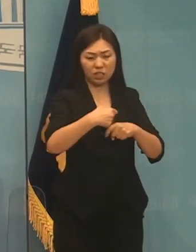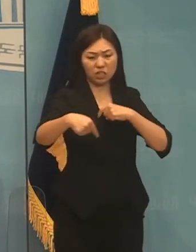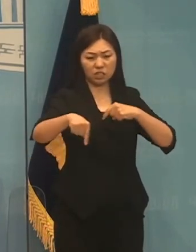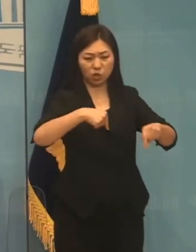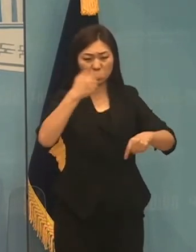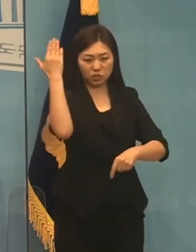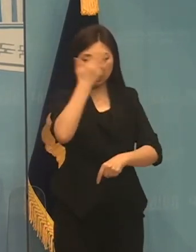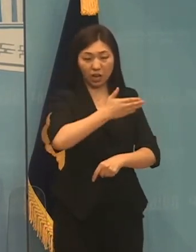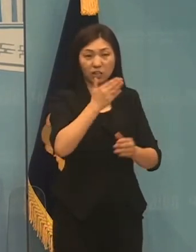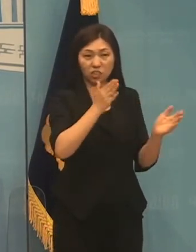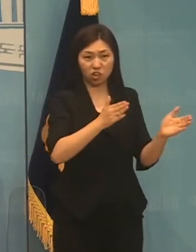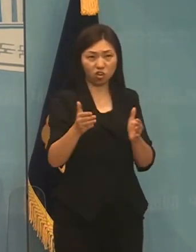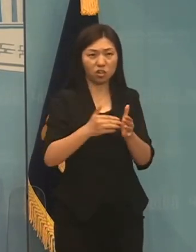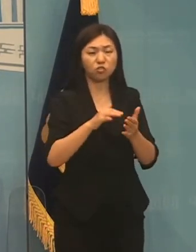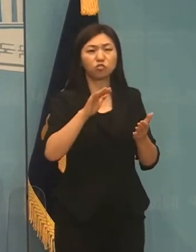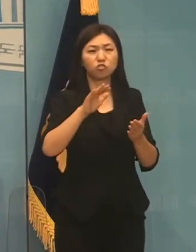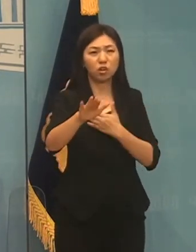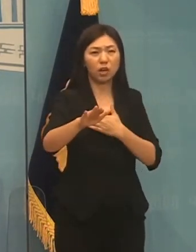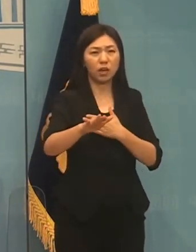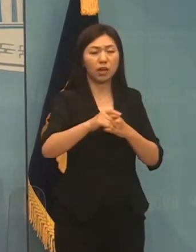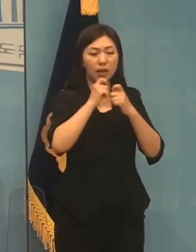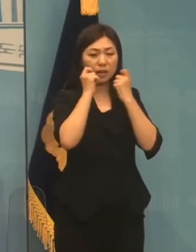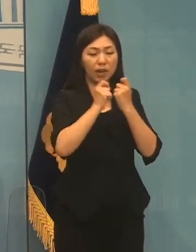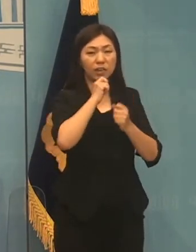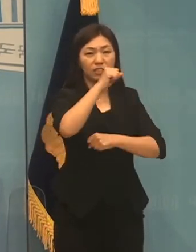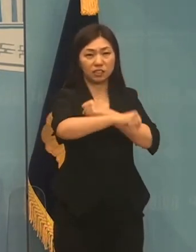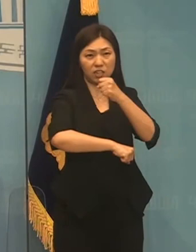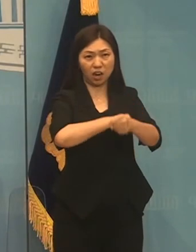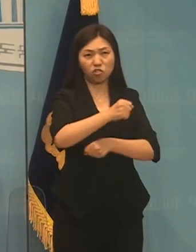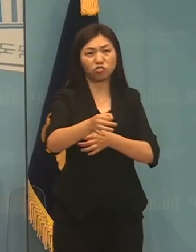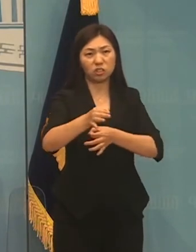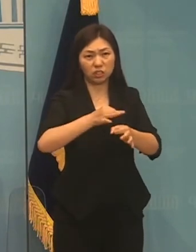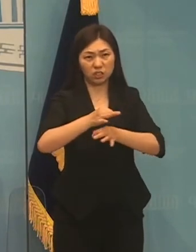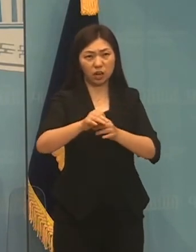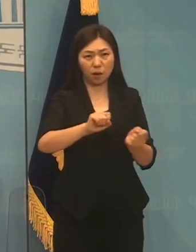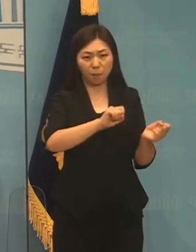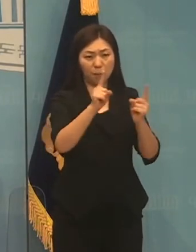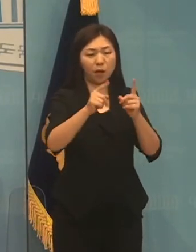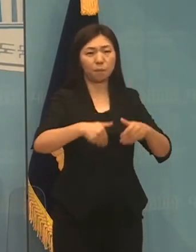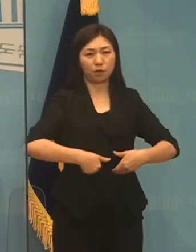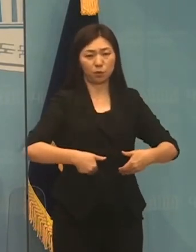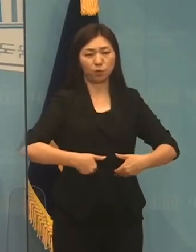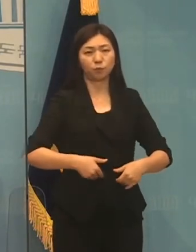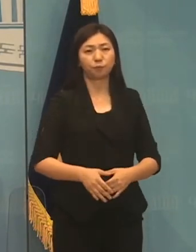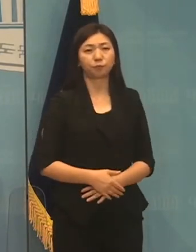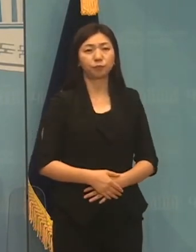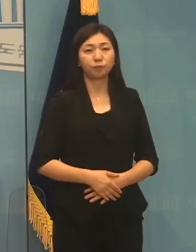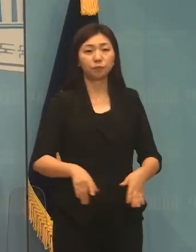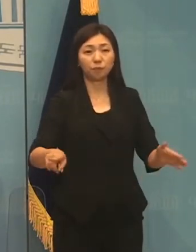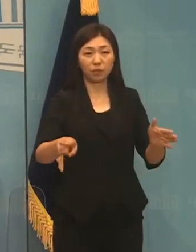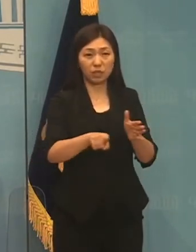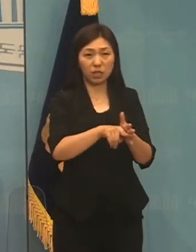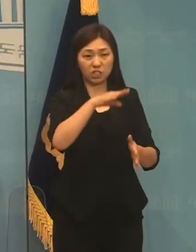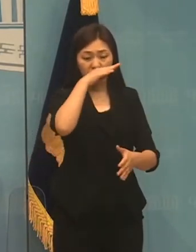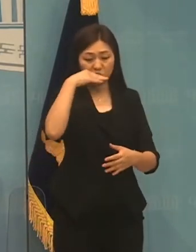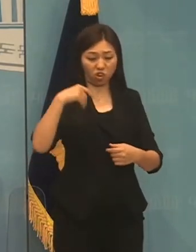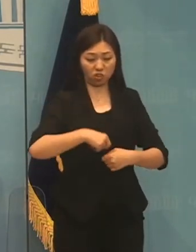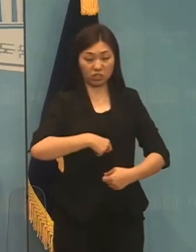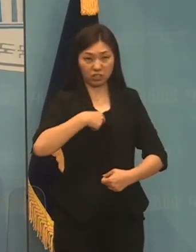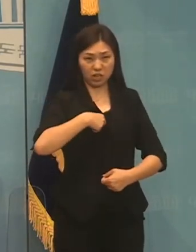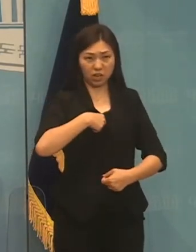개인, 자유, 시장을 복원시켜야 합니다. 시위와 정의가 강물처럼